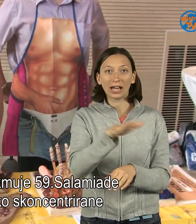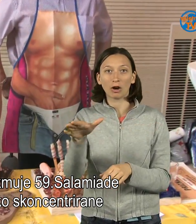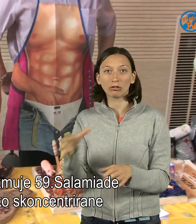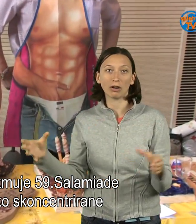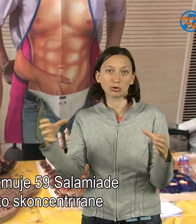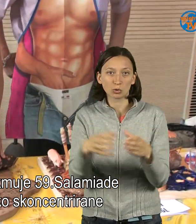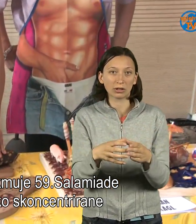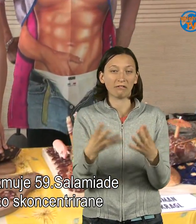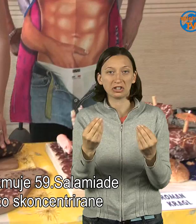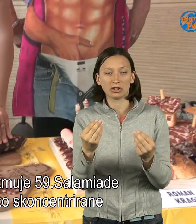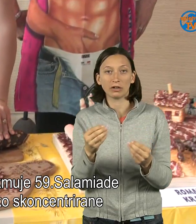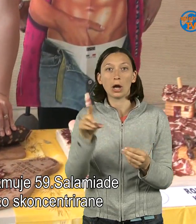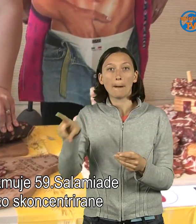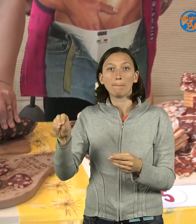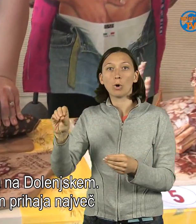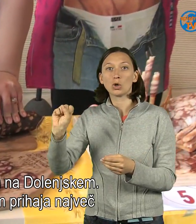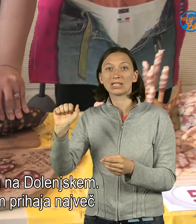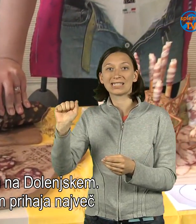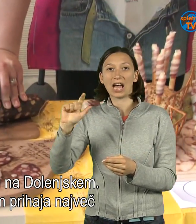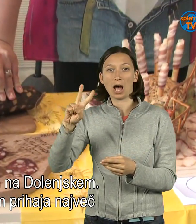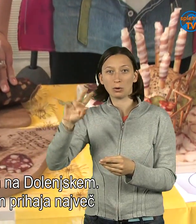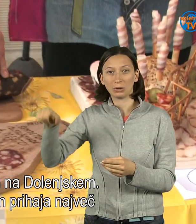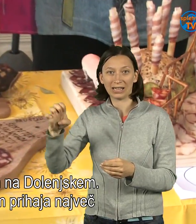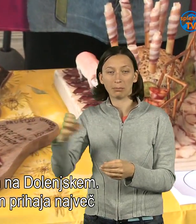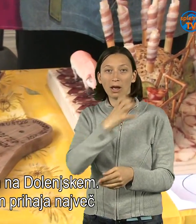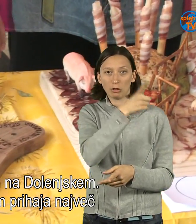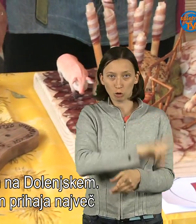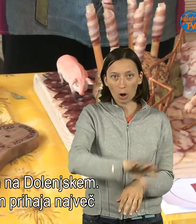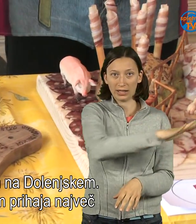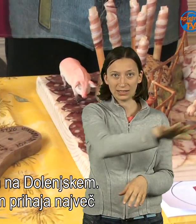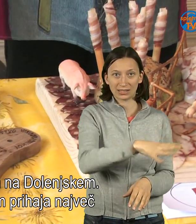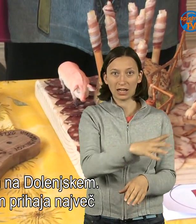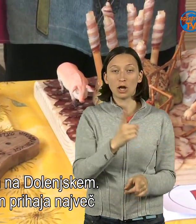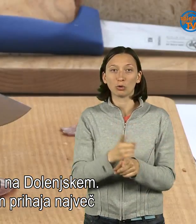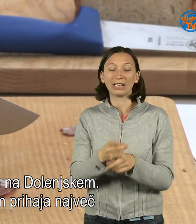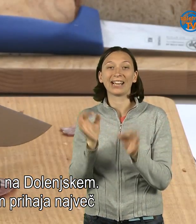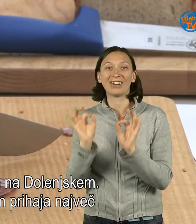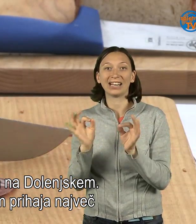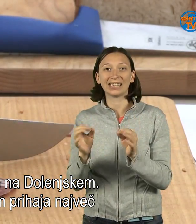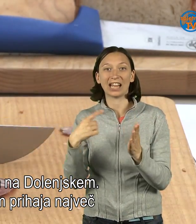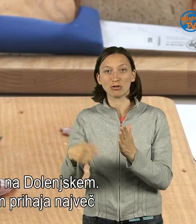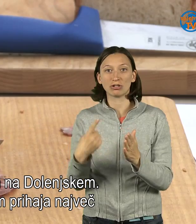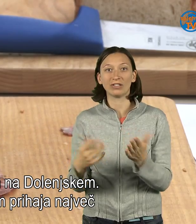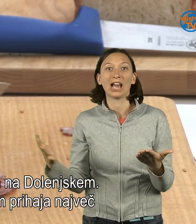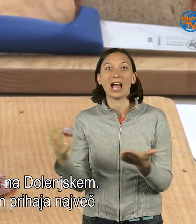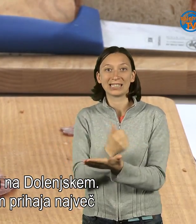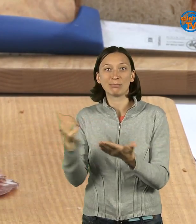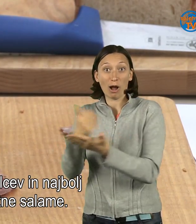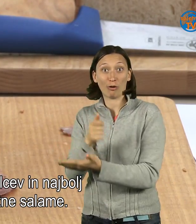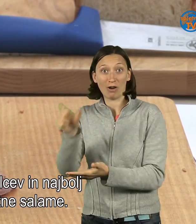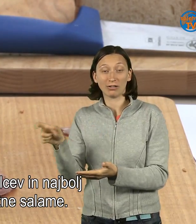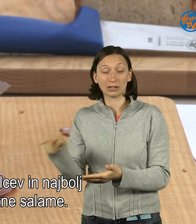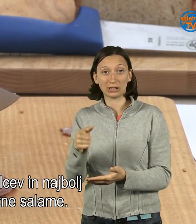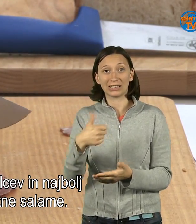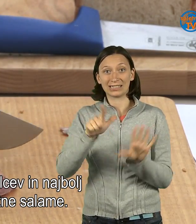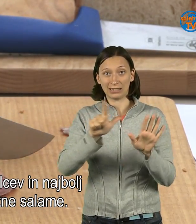geografsko skoncentrirane v Posavju in na Dolenjskem. In tudi kvaliteta in število zmagovalcev